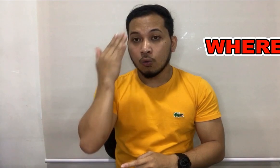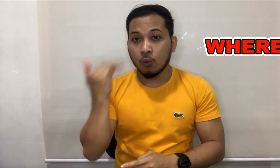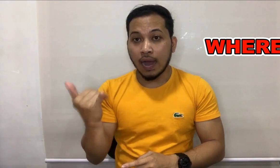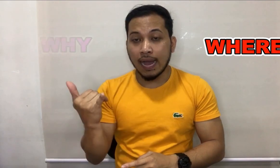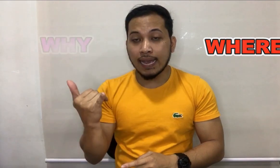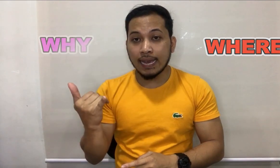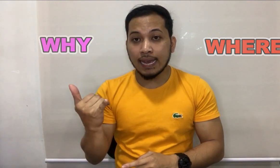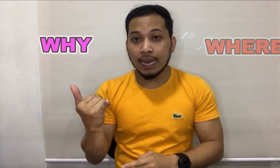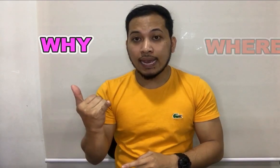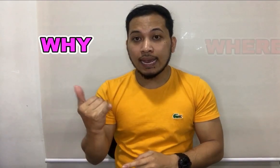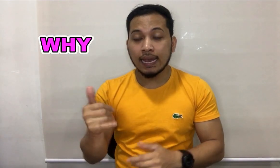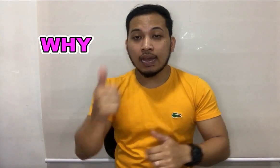Why?